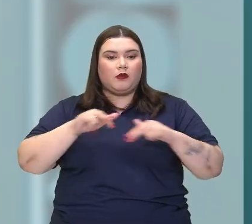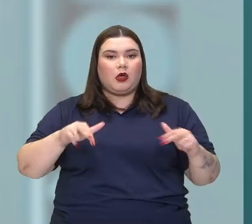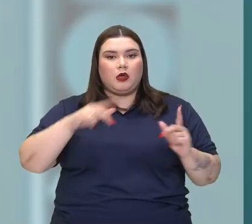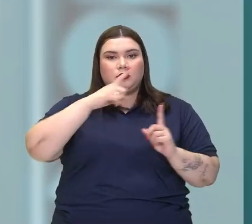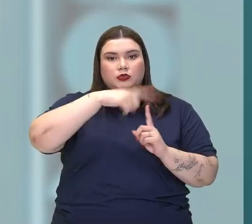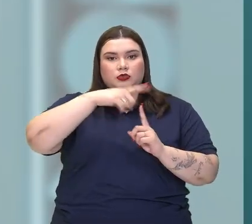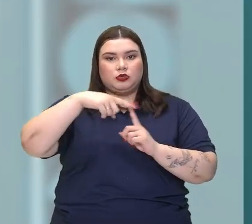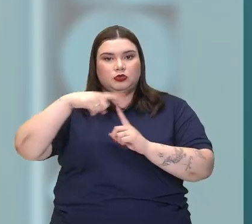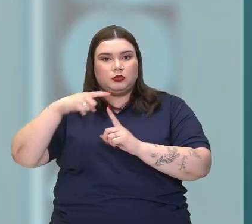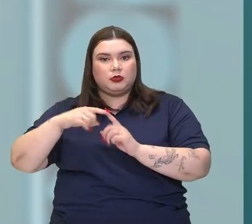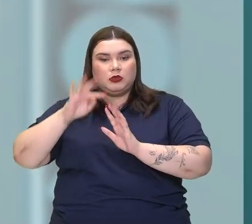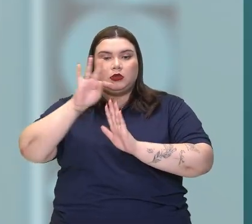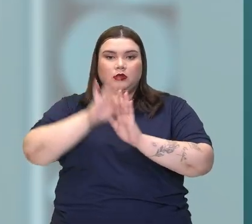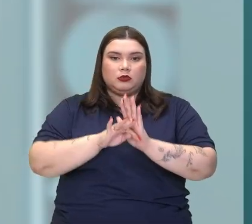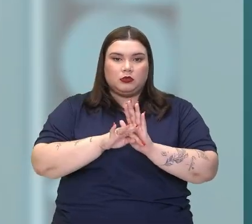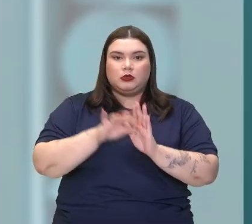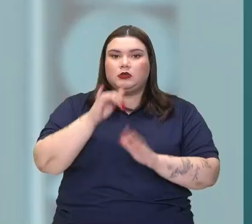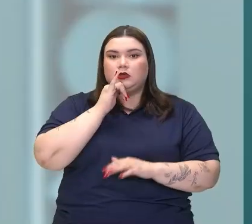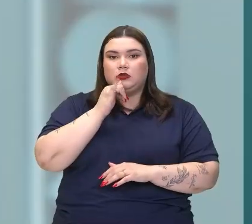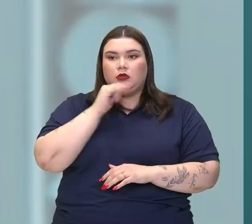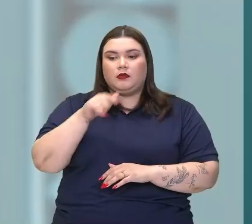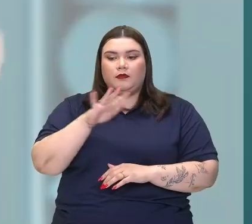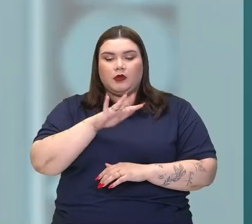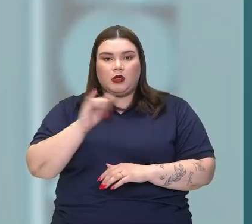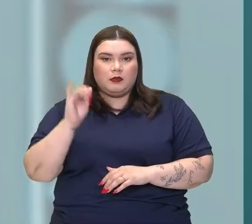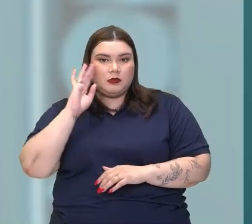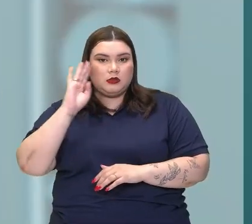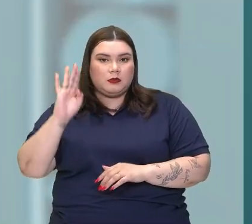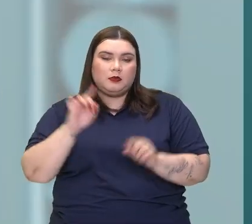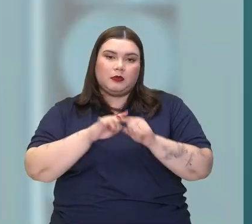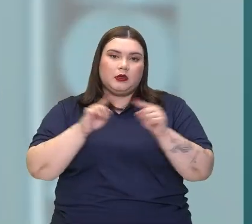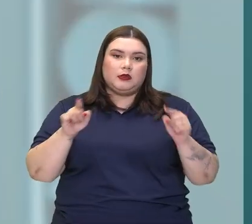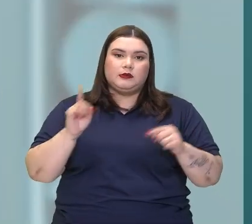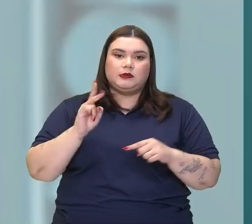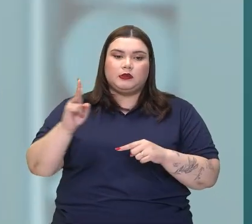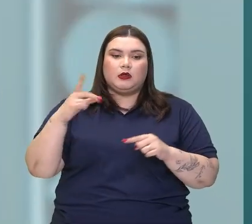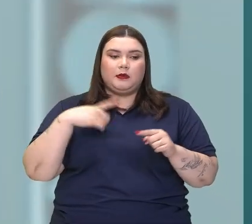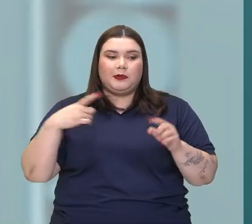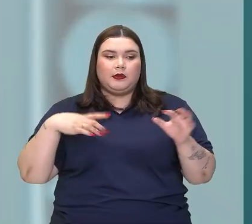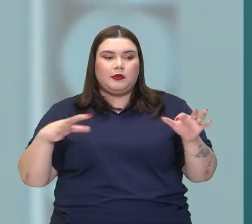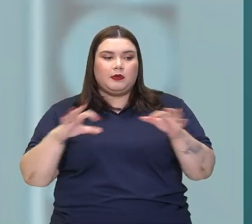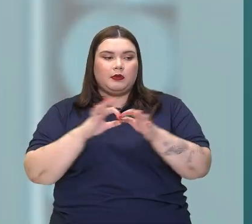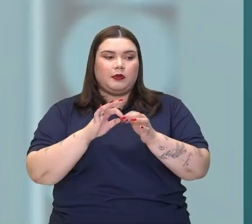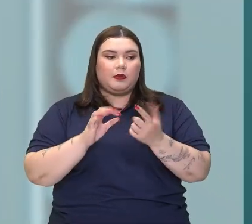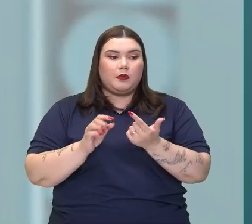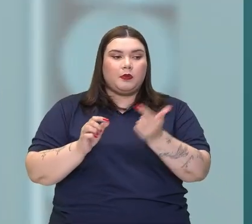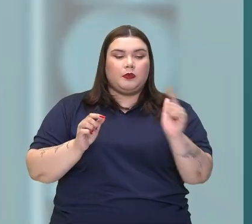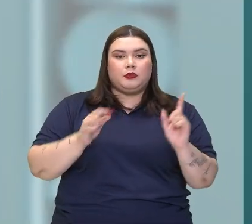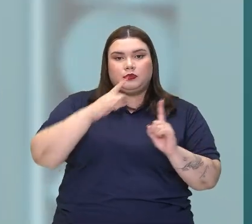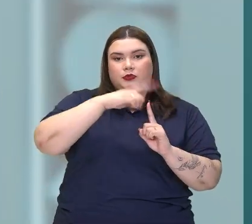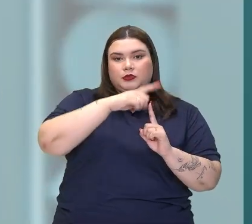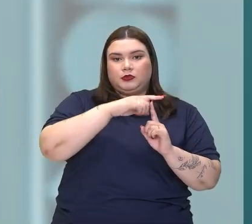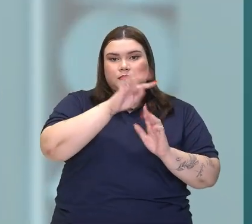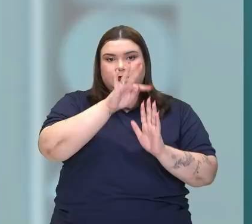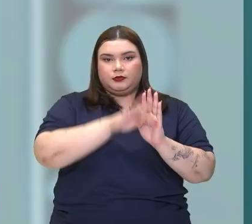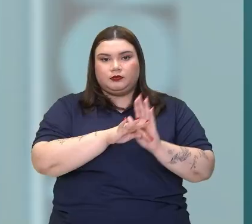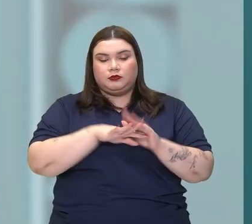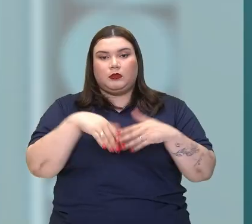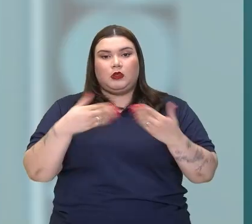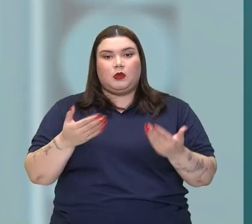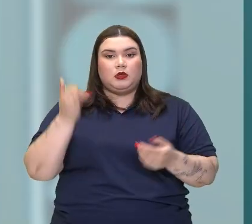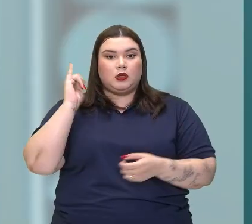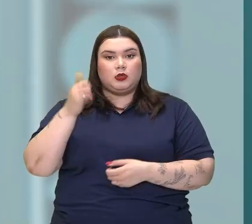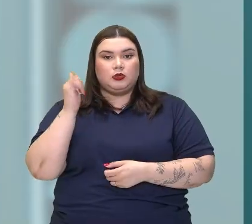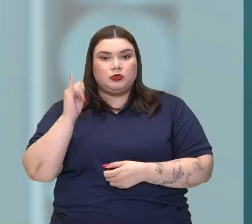textuais. Um, claro, vai predominar ali, mas ele sempre vai estar em conversa com outros tipos textuais. Na notícia, por